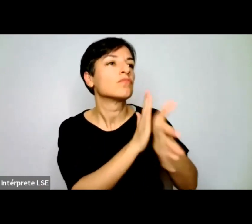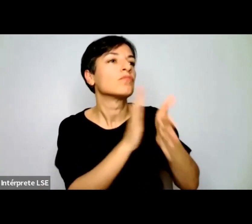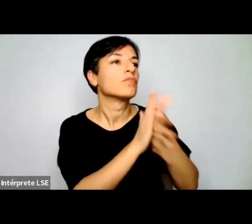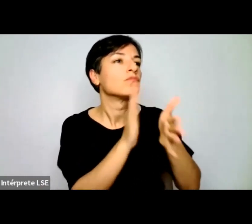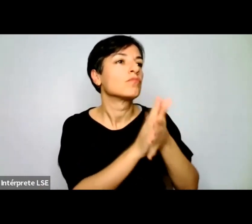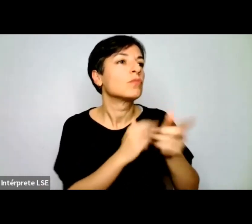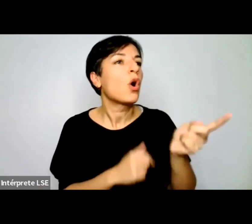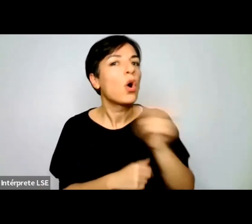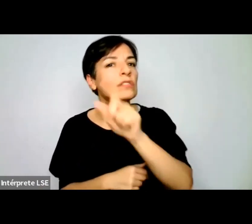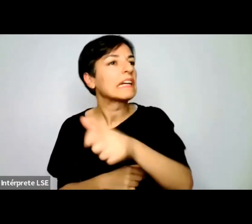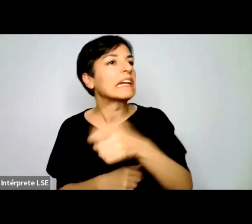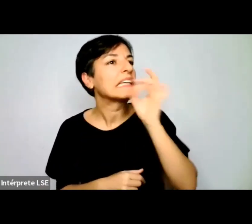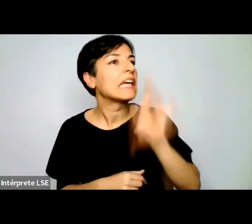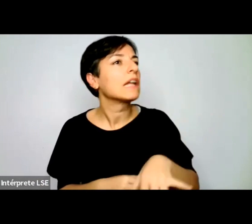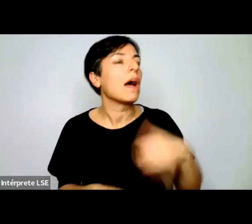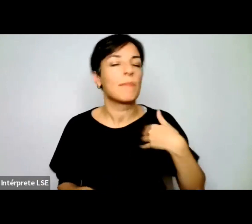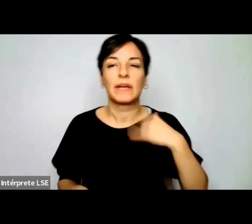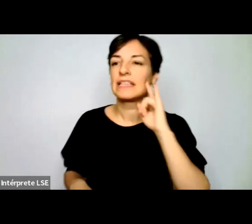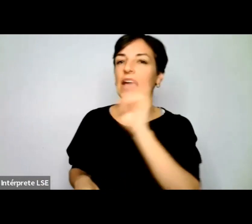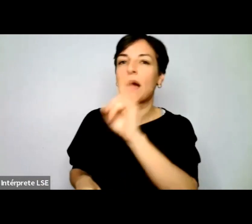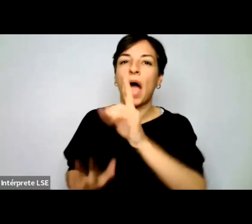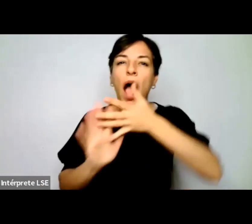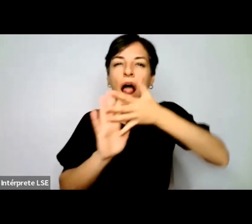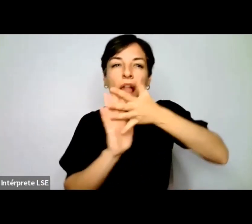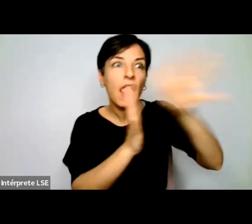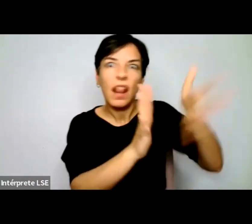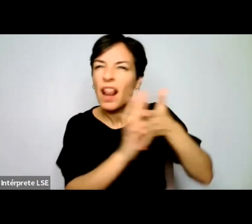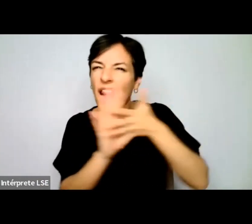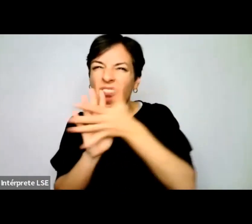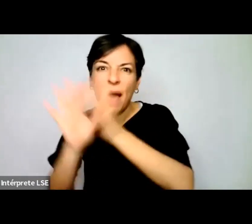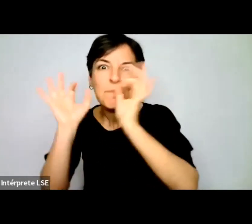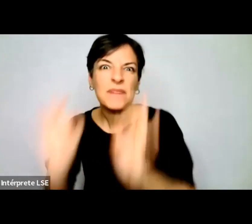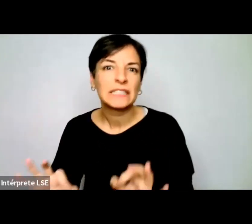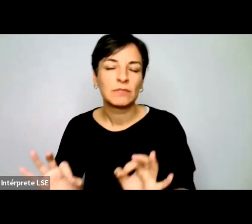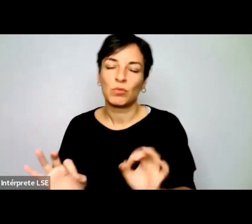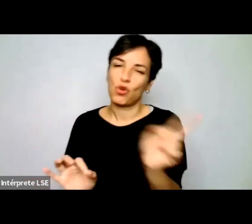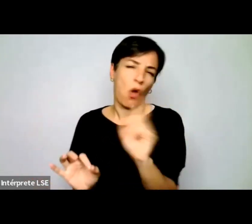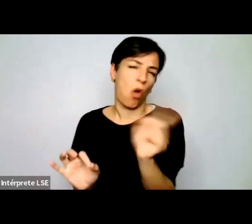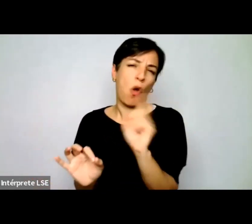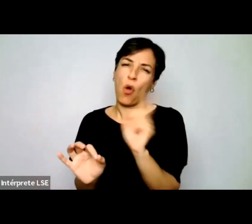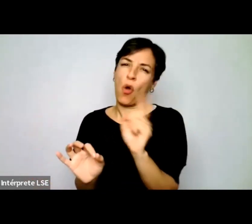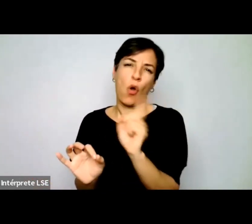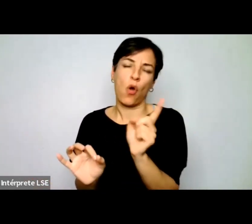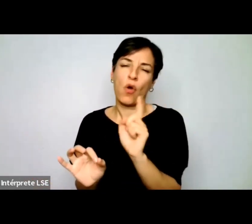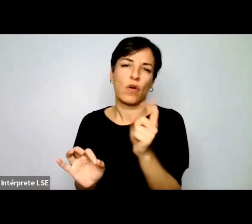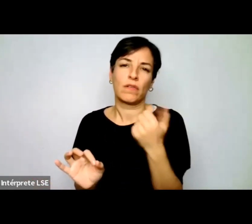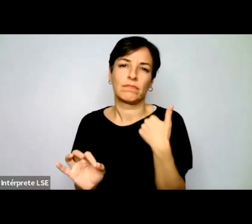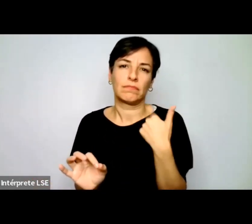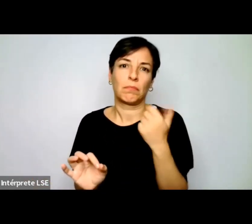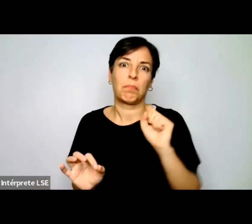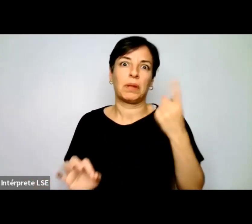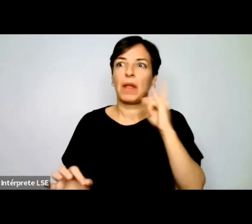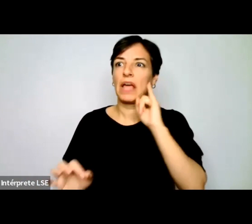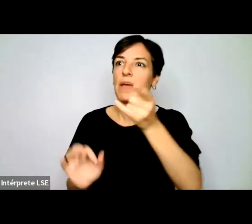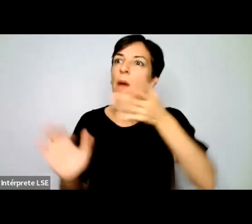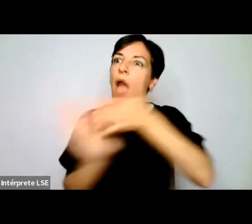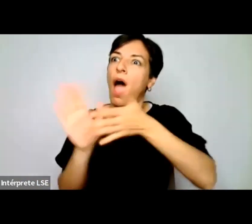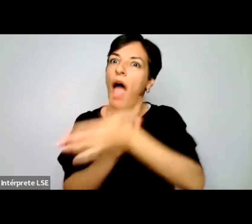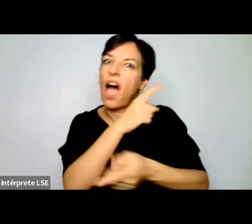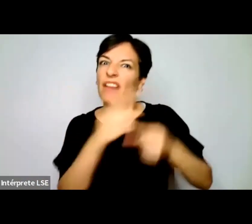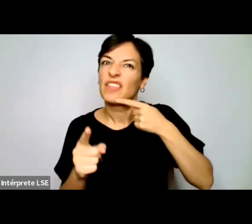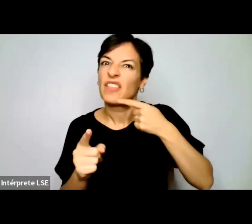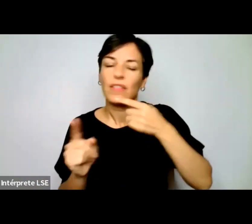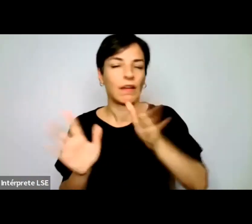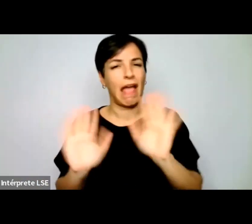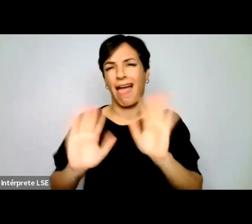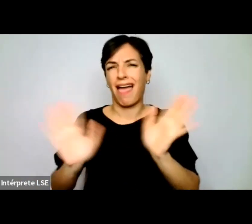vista, que eso con una llamada o con un primer contacto no se puede hacer. Y para eso está el proceso de mediación. Como os ha dicho Marisol, la idea es que en